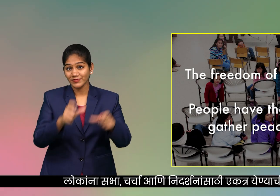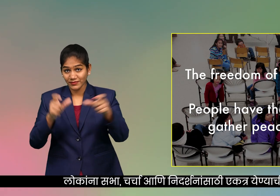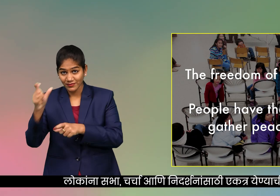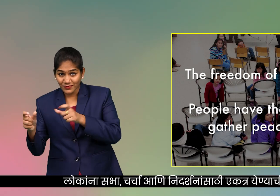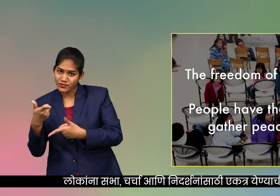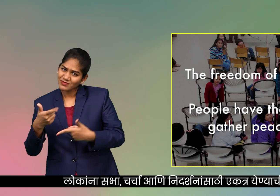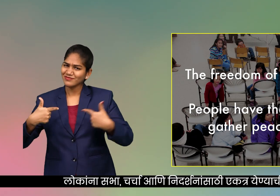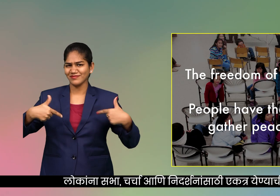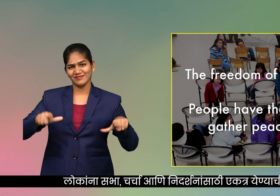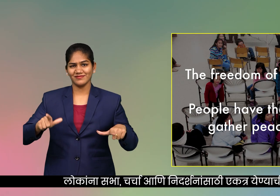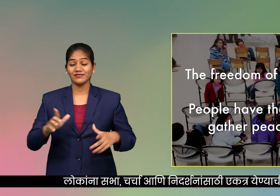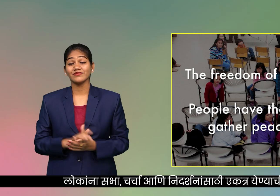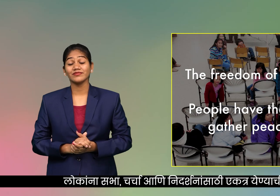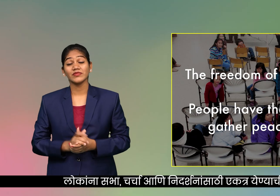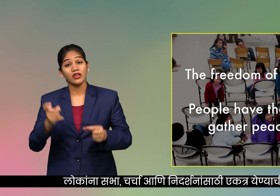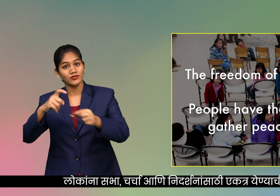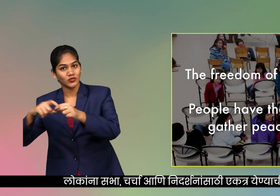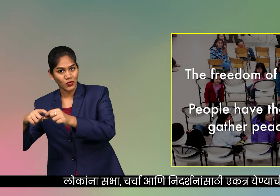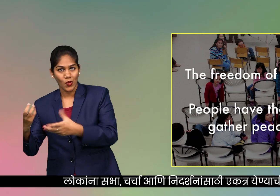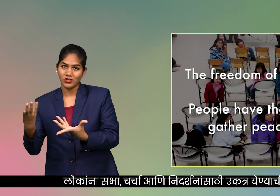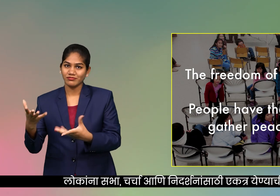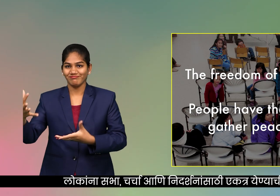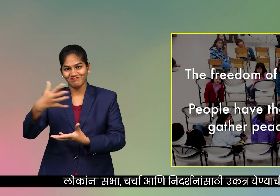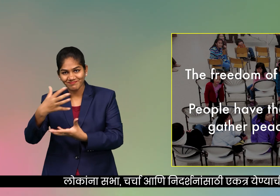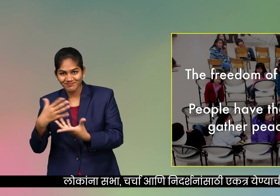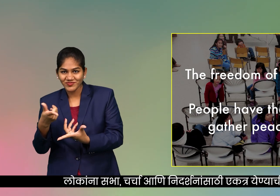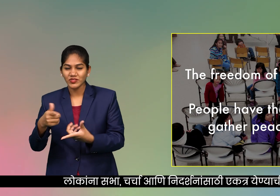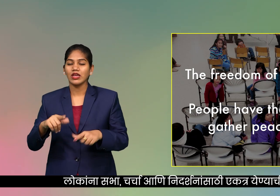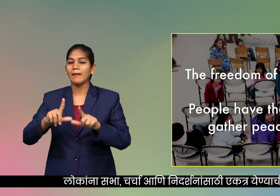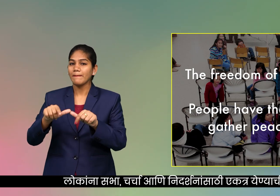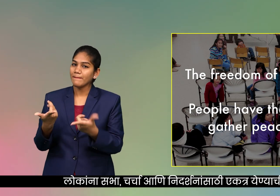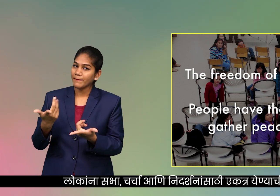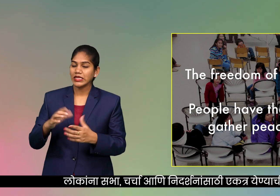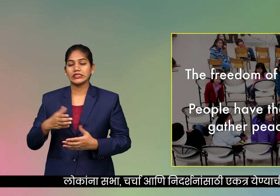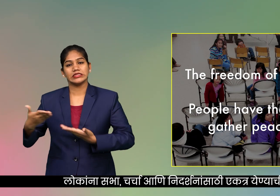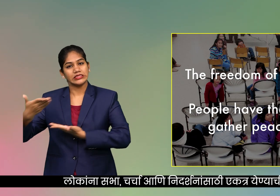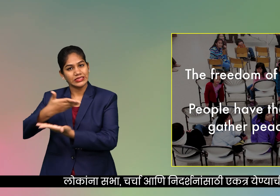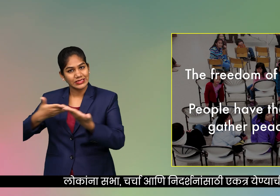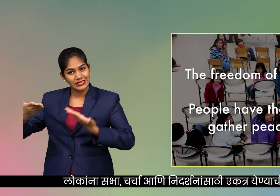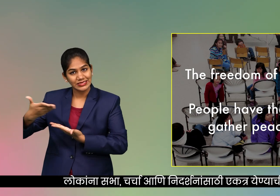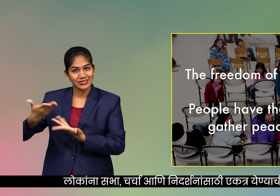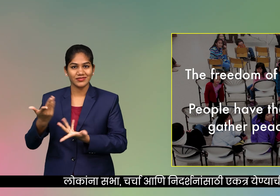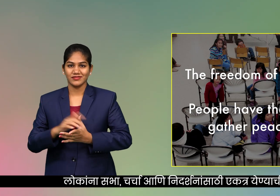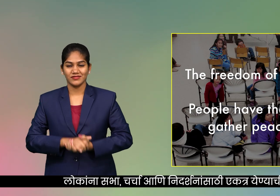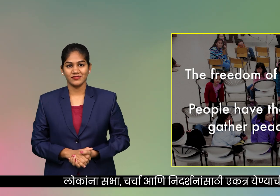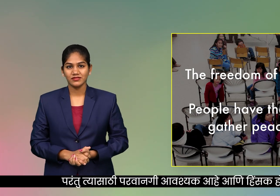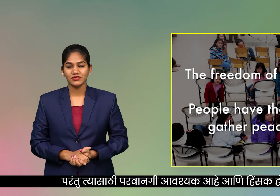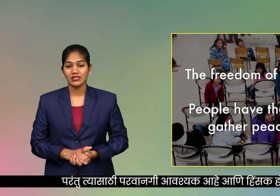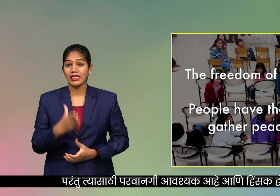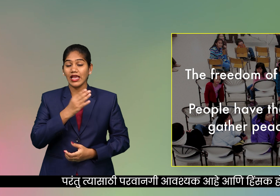लोकांना सभा, चर्चा आणि निर्देशनांसाठी एकत्र येण्याची परवानगी आहे, परंतु